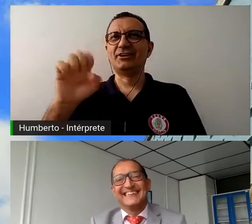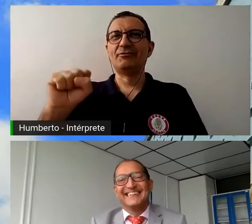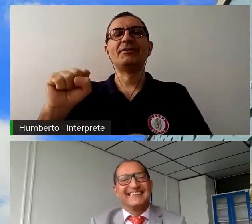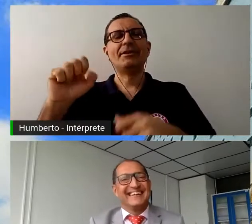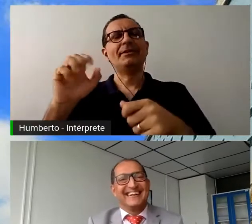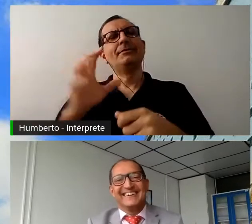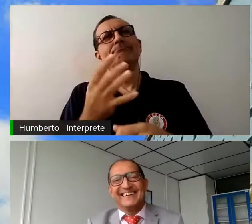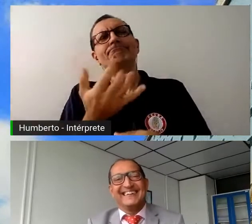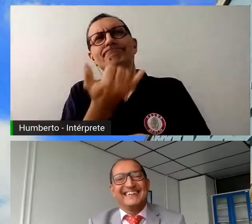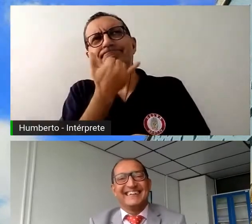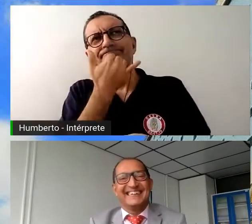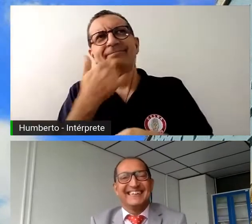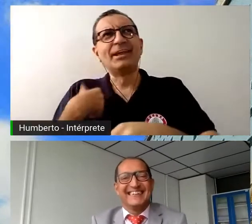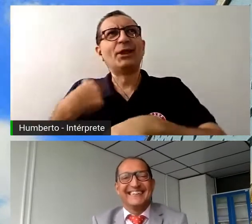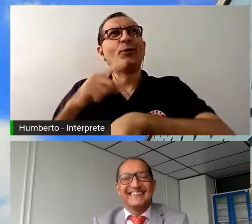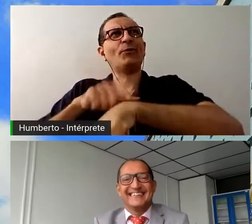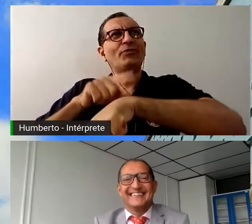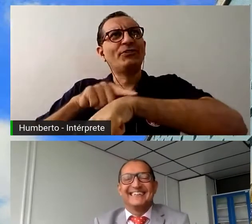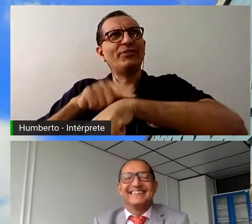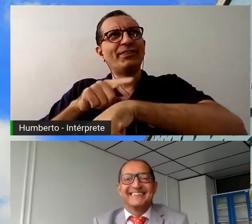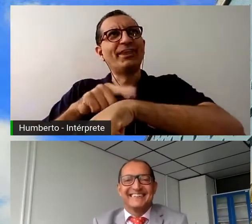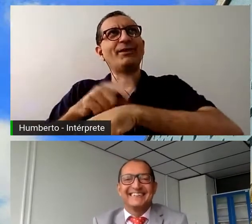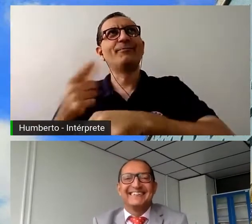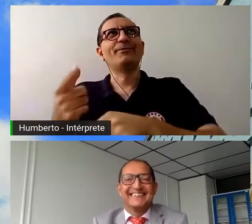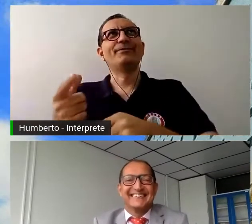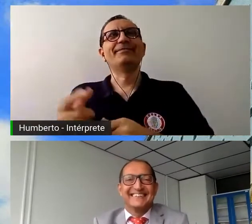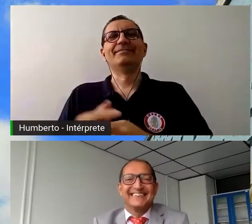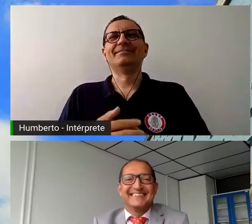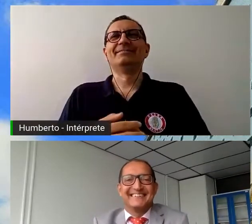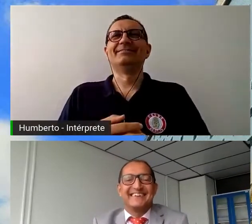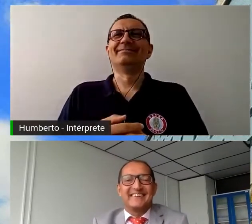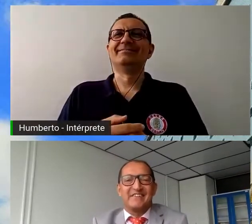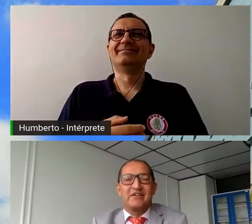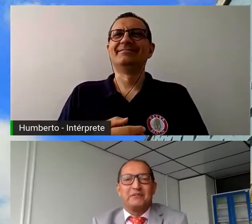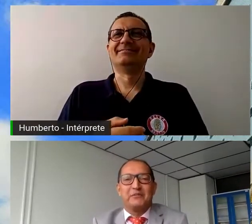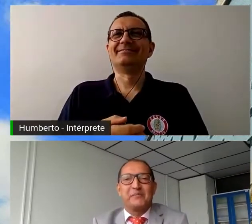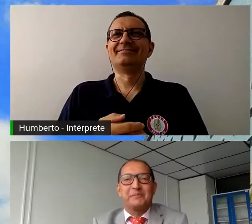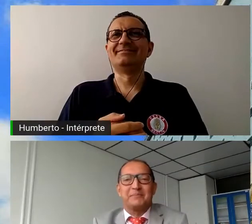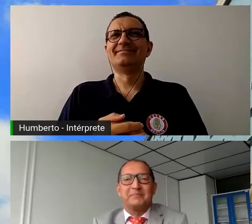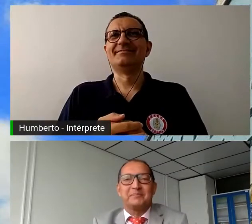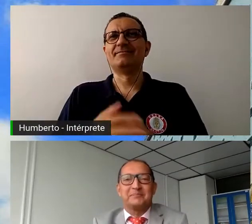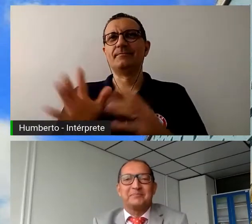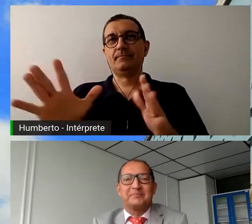espaço, mas nós estamos discutindo. Eu coloco em questão,